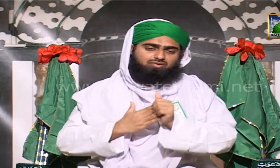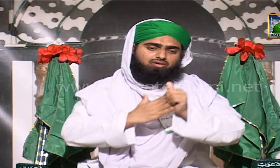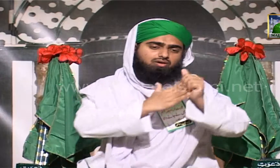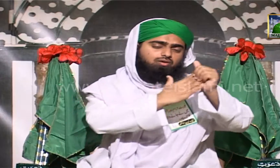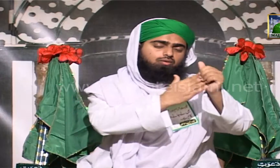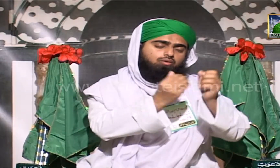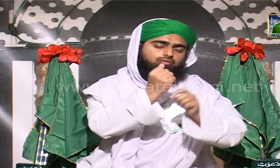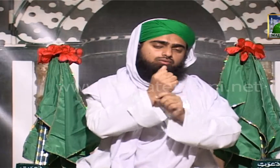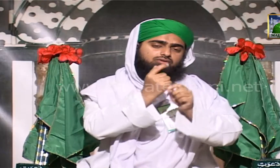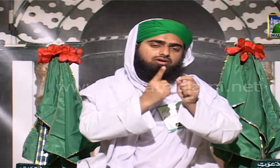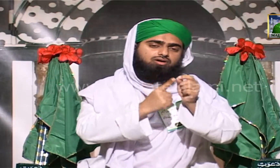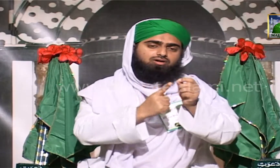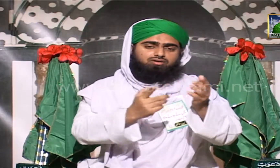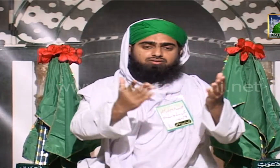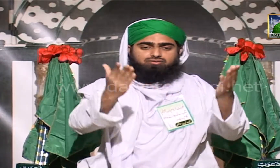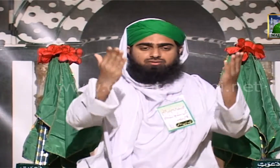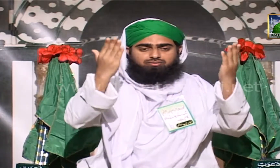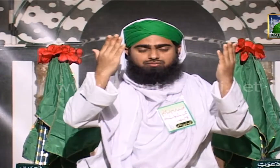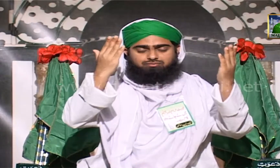بچا سے آگم۔